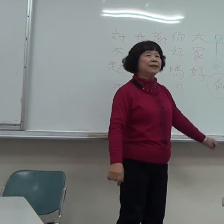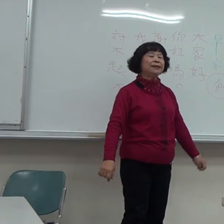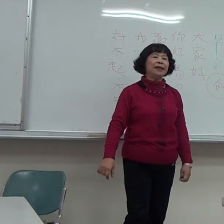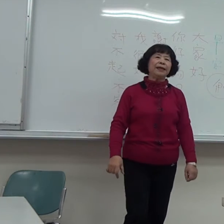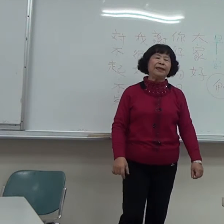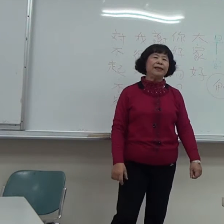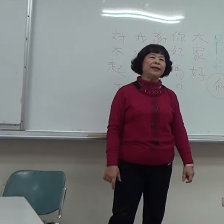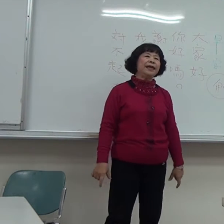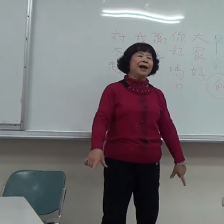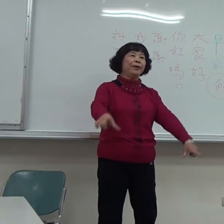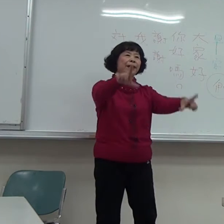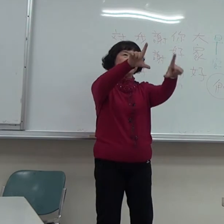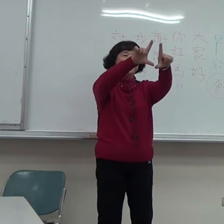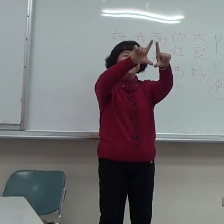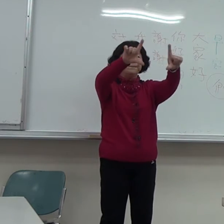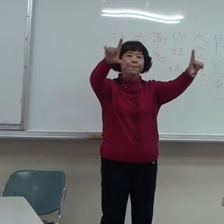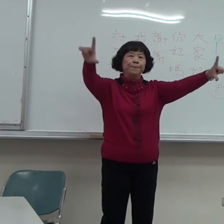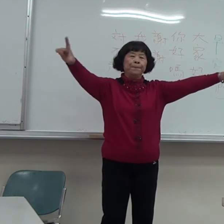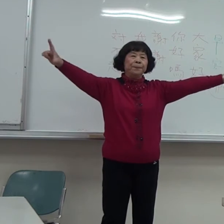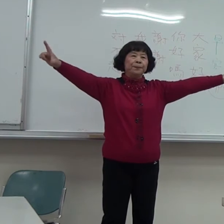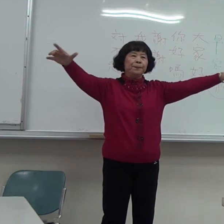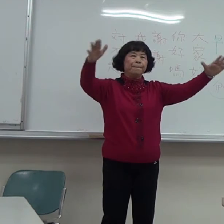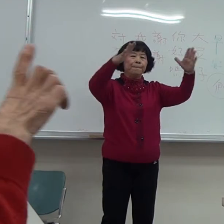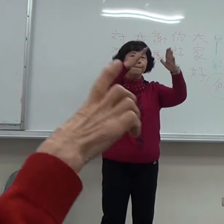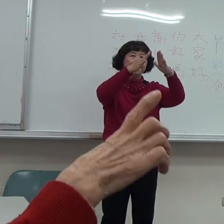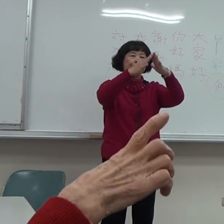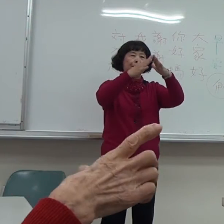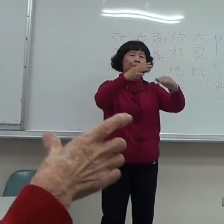着一样会， 大家